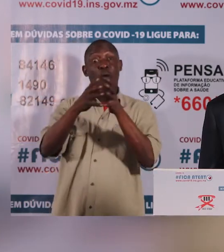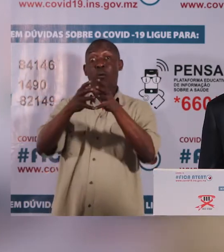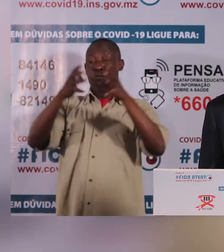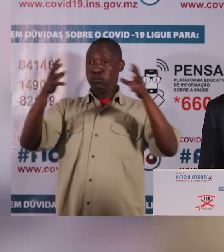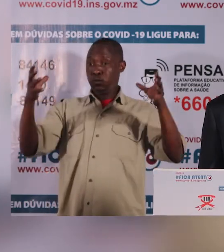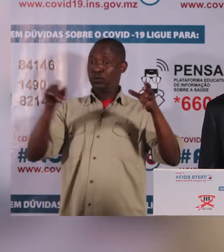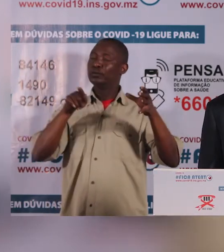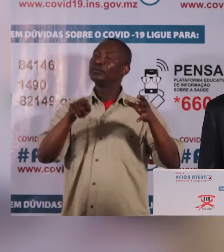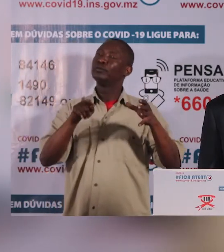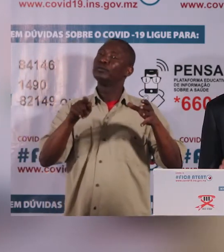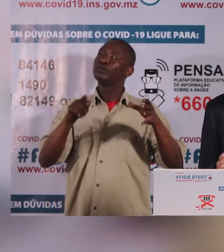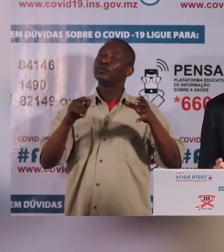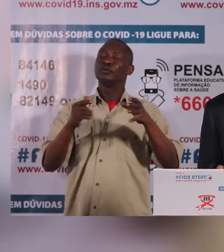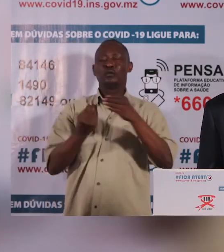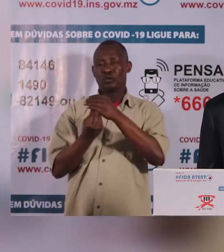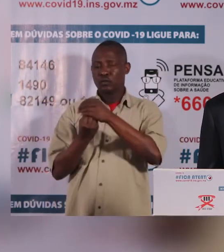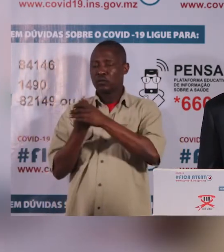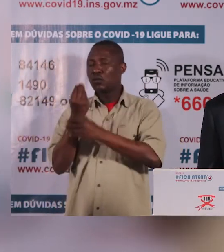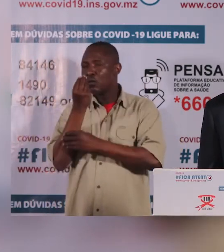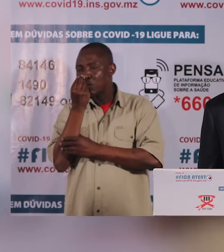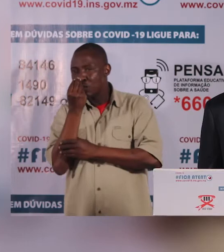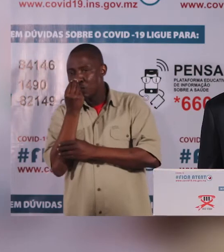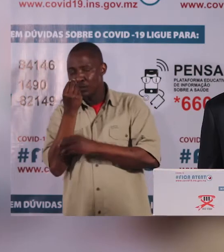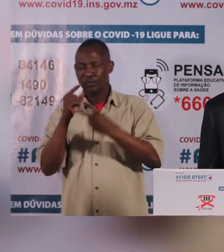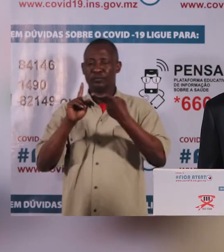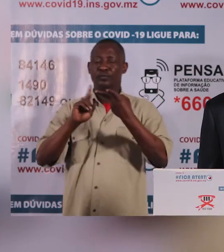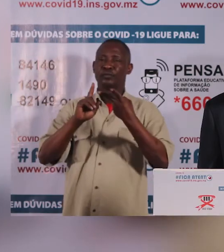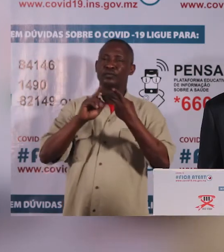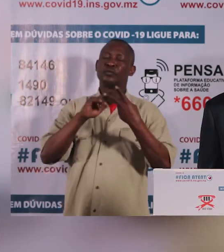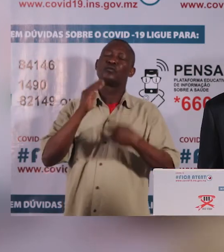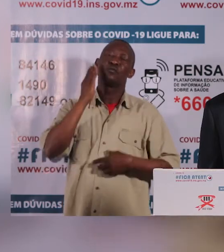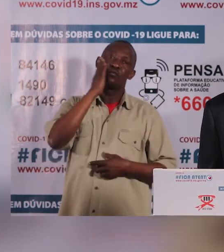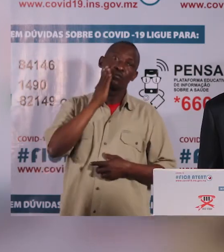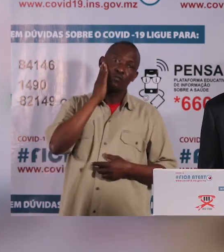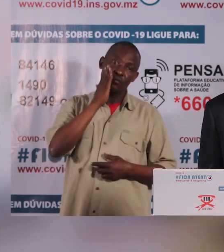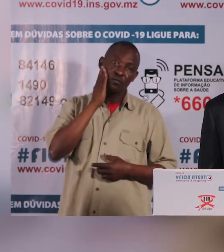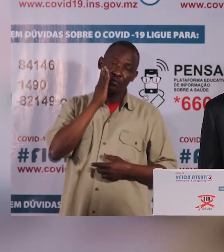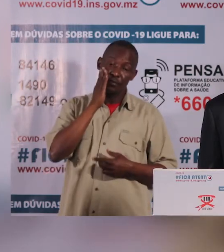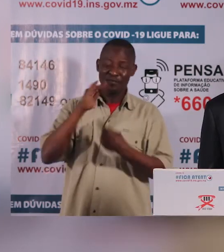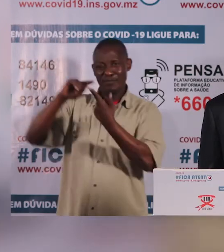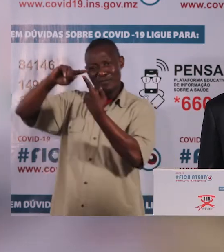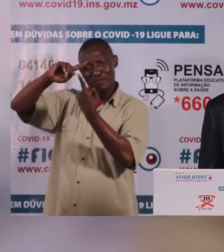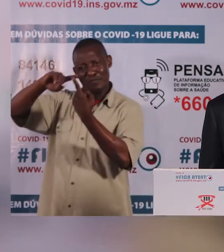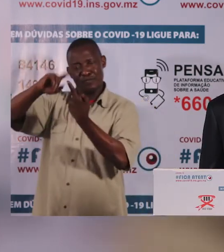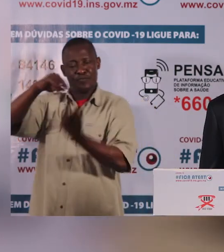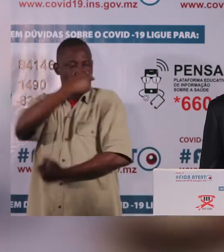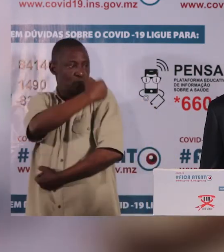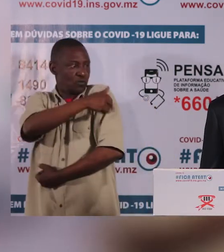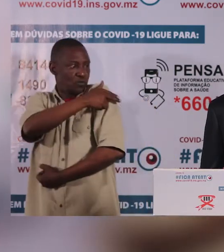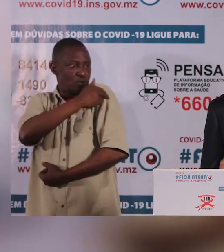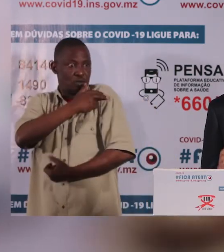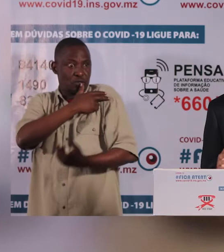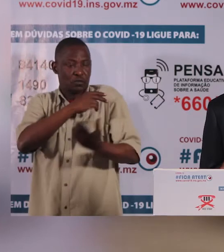ao nível das unidades sanitárias, e a cor amarela, que é o rastreio dos contactos dos casos positivos.